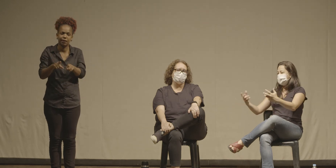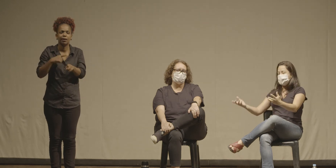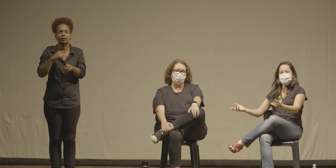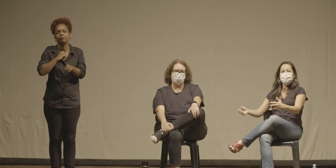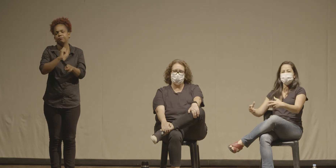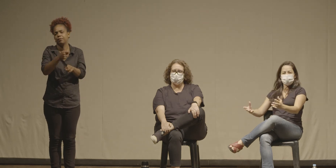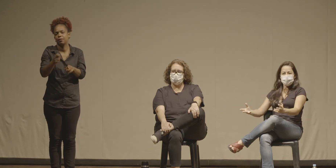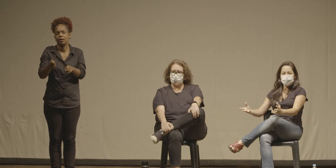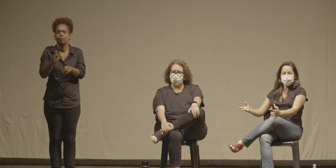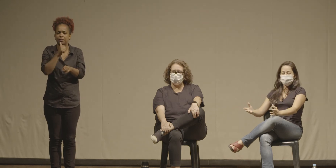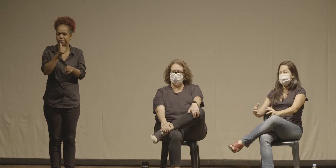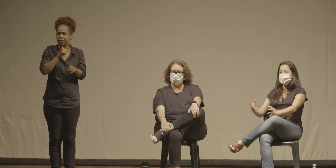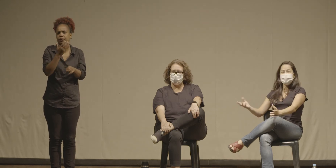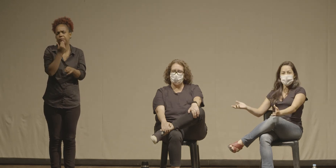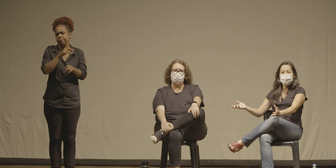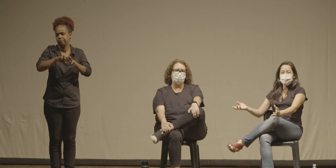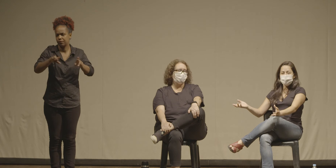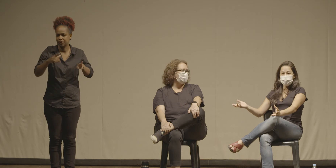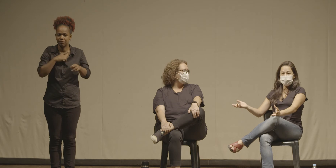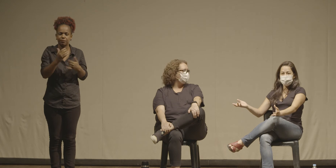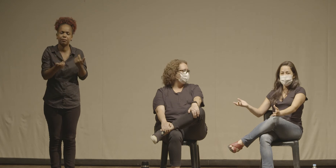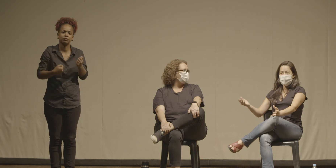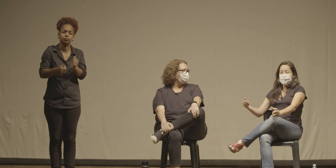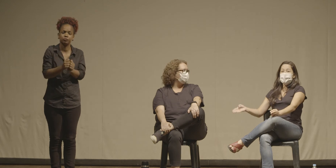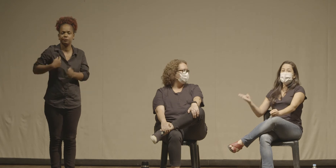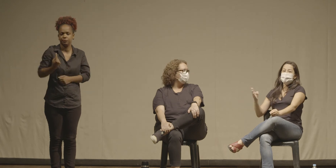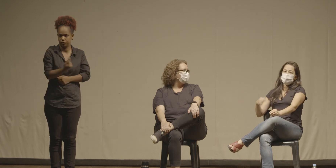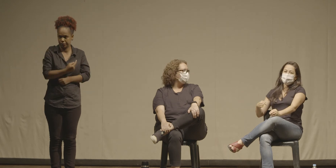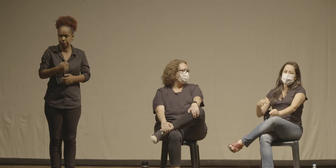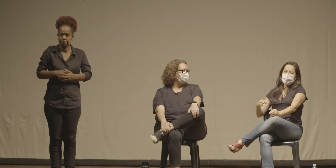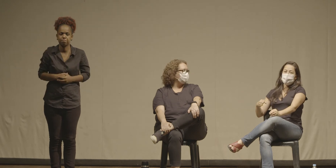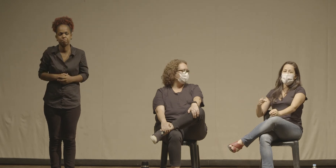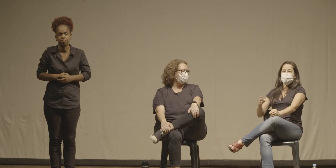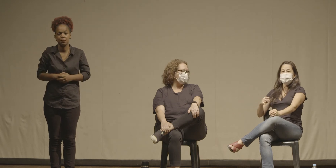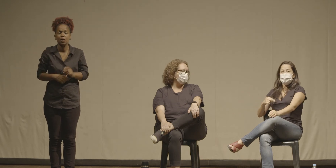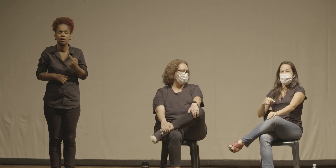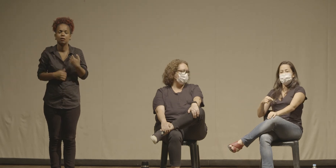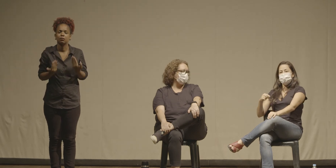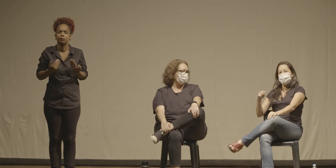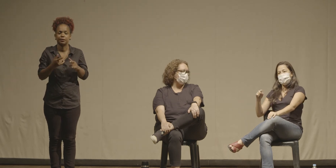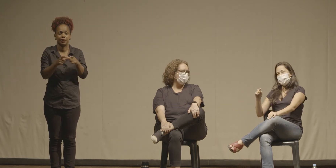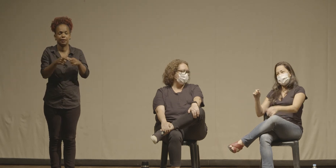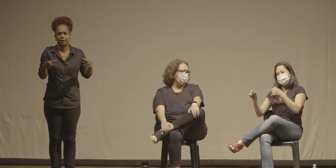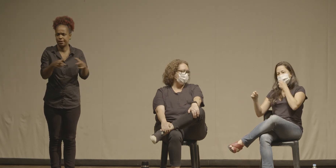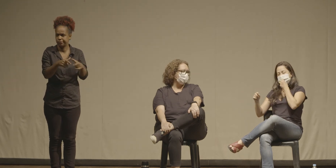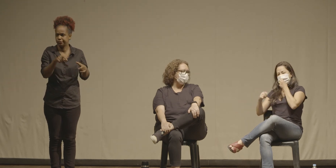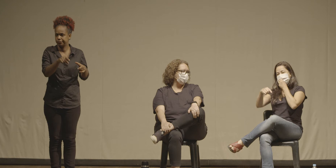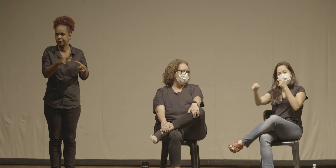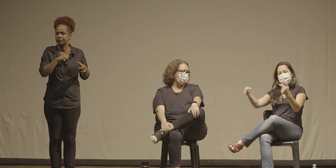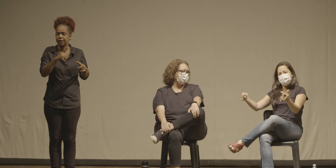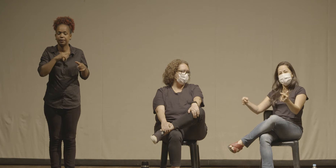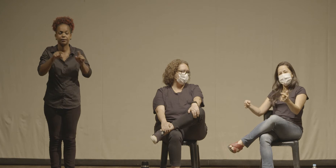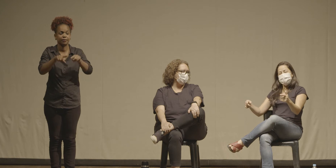bebidas, alimentação, todo o catering para fazer essa brincadeira com a gente. E com os ingressos